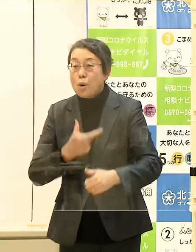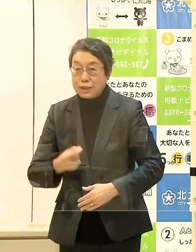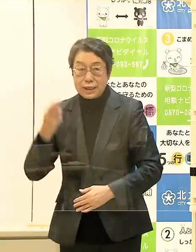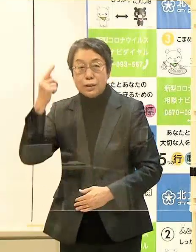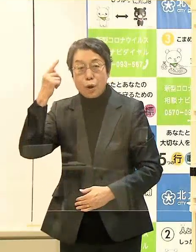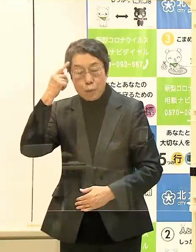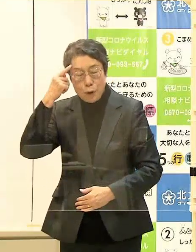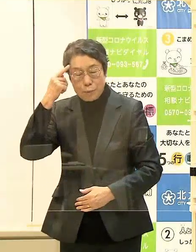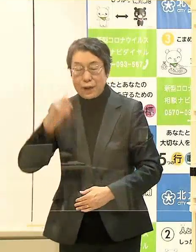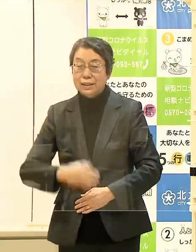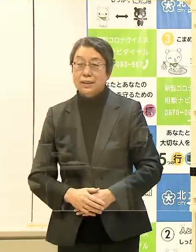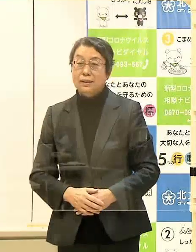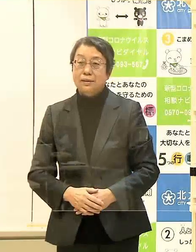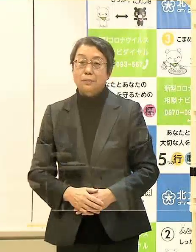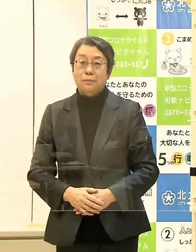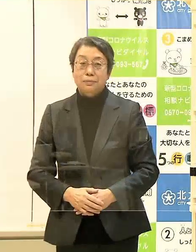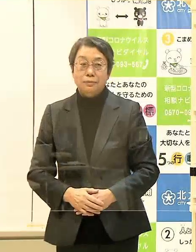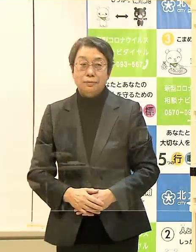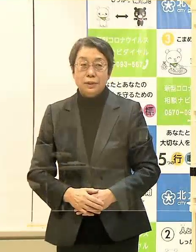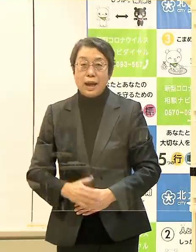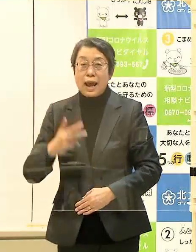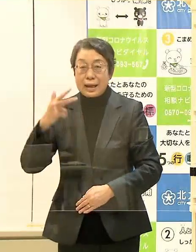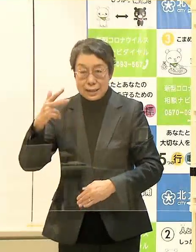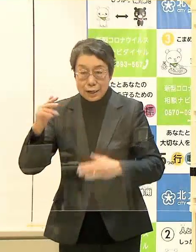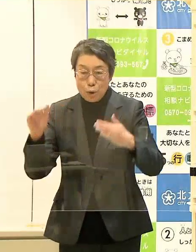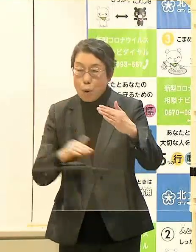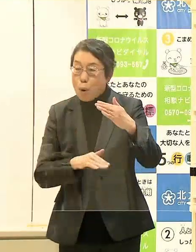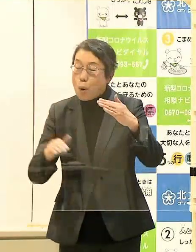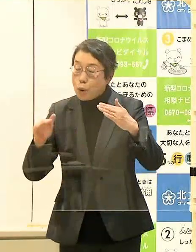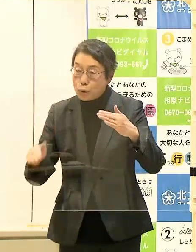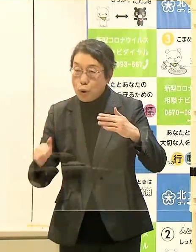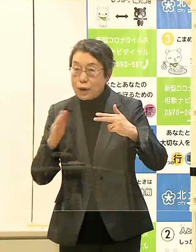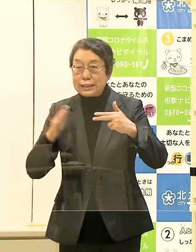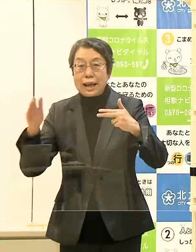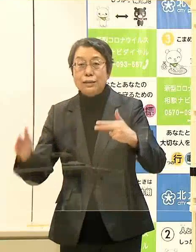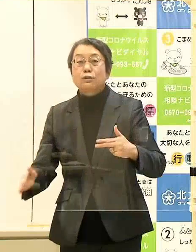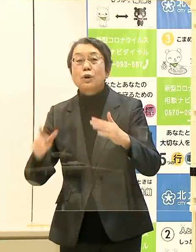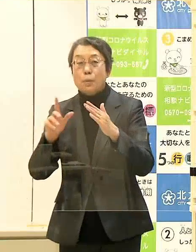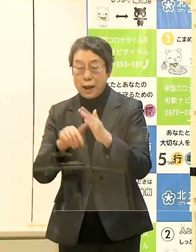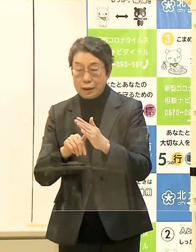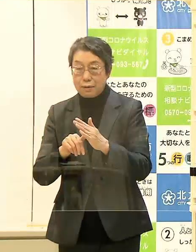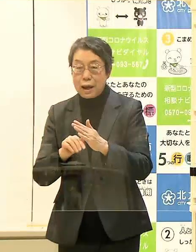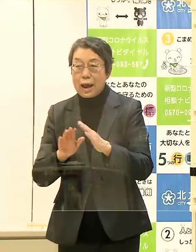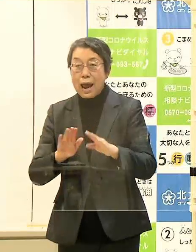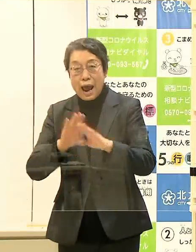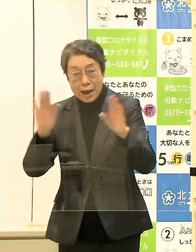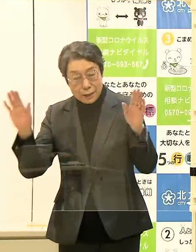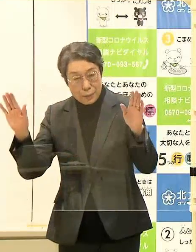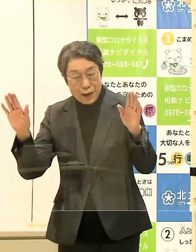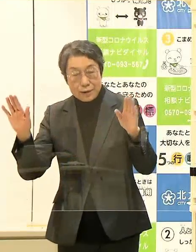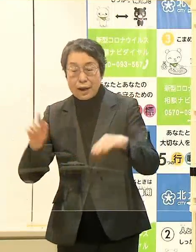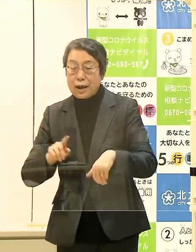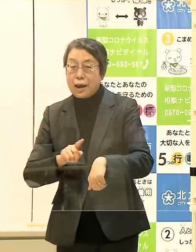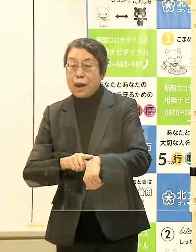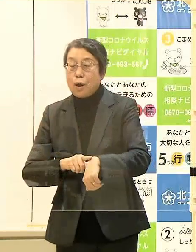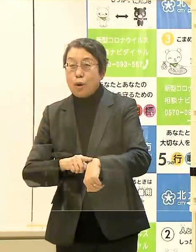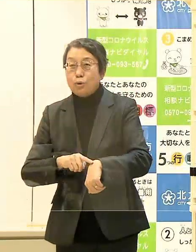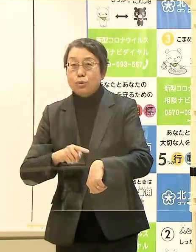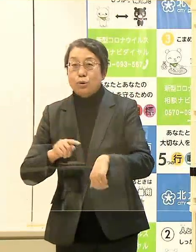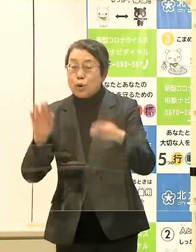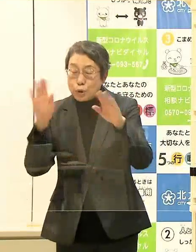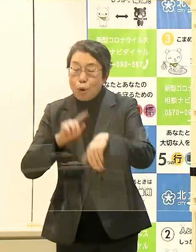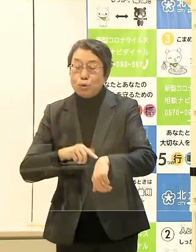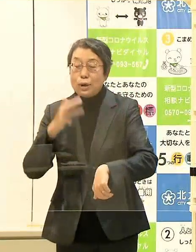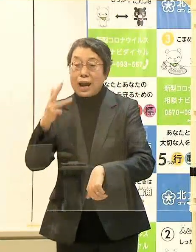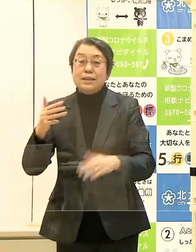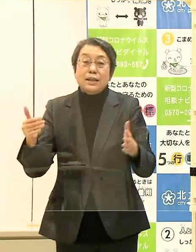確認申し上げました市の公共施設につきましては開館時間を原則として20時までよる8